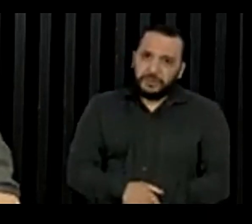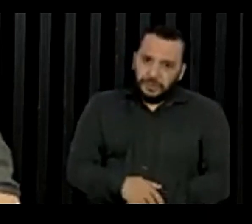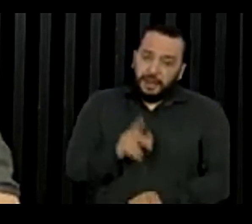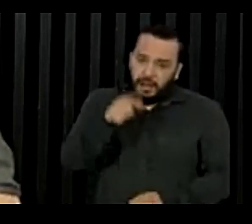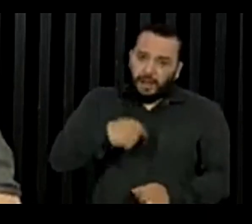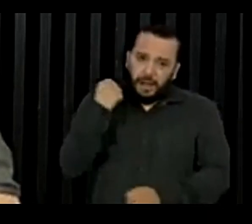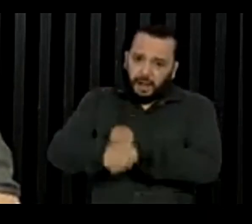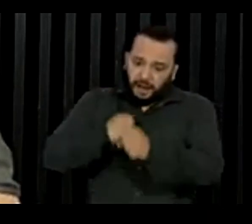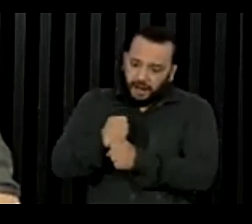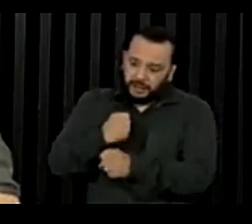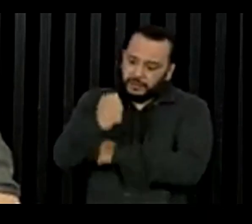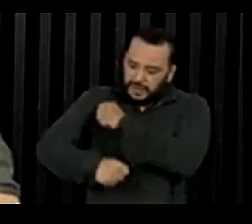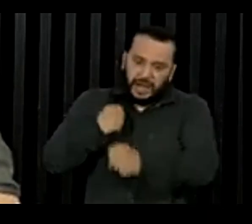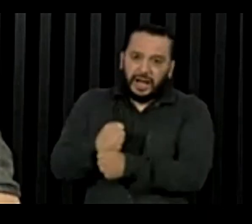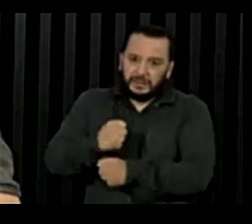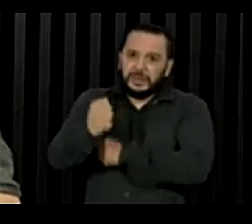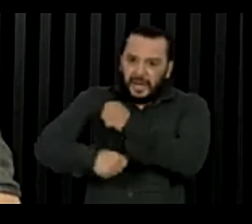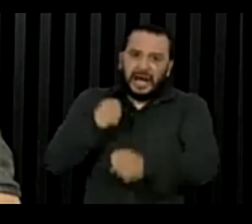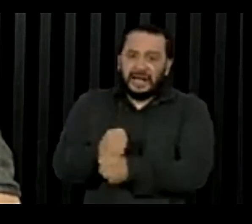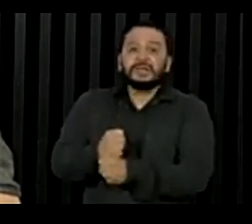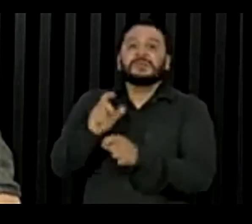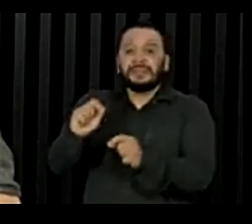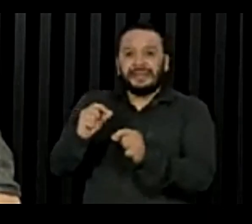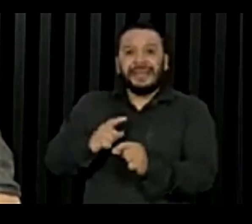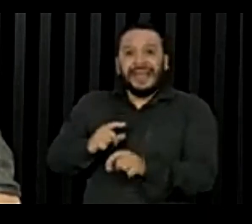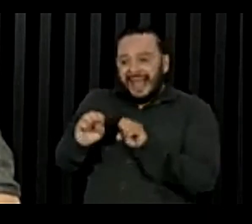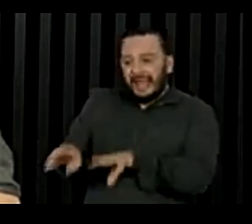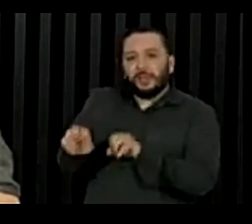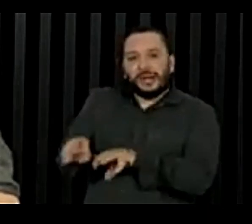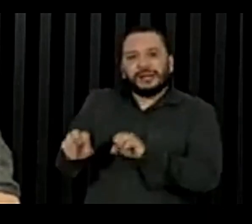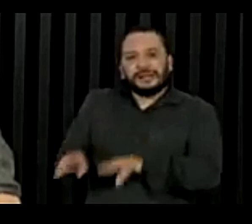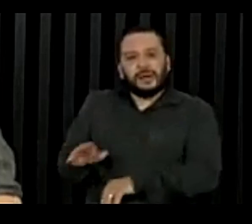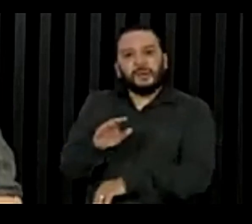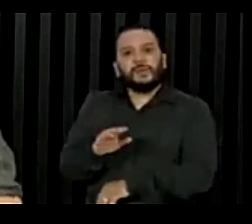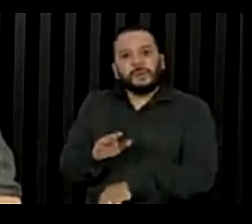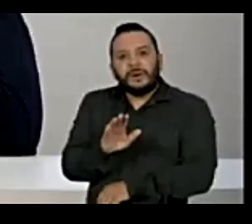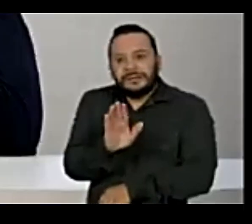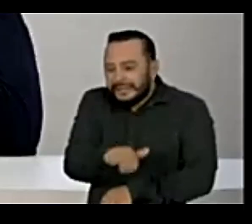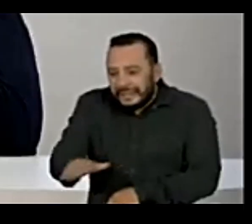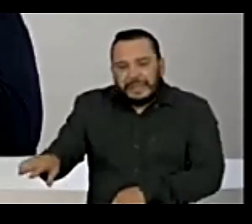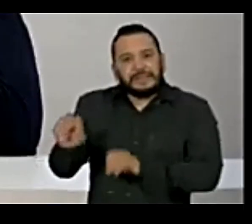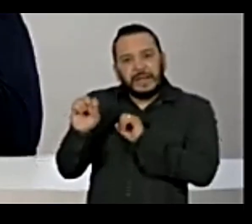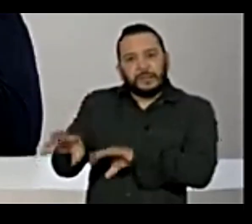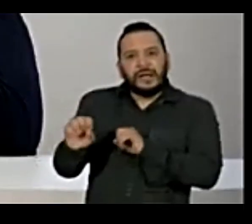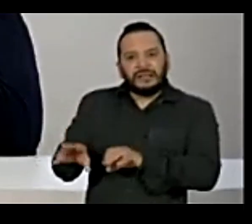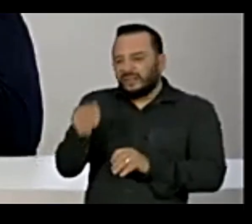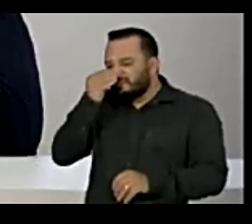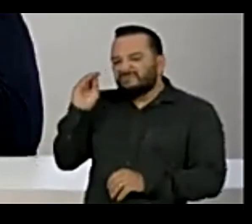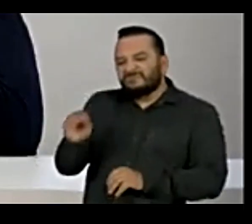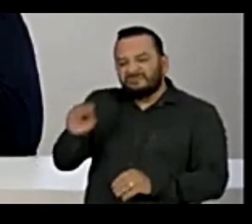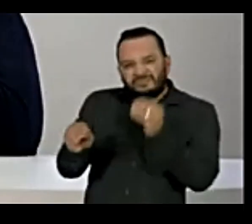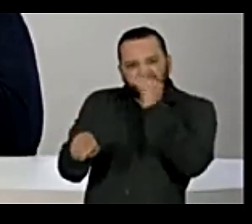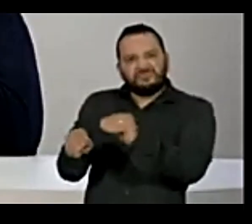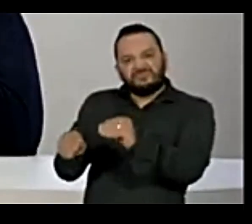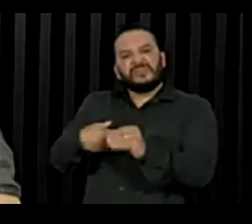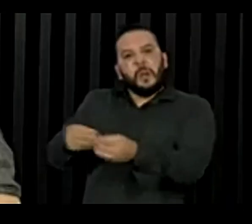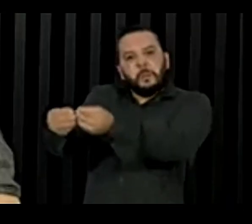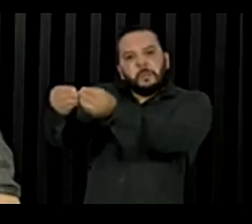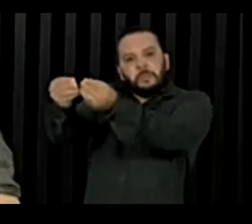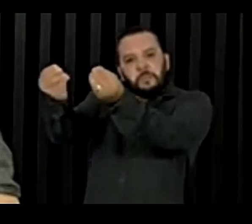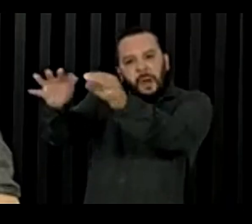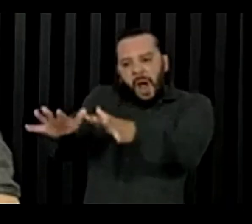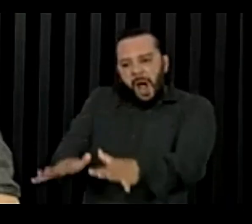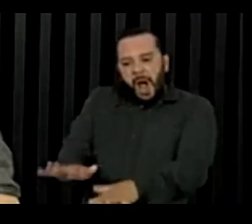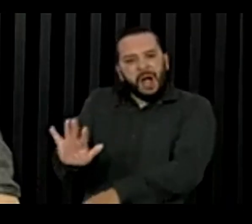e anos e muitos anos de descaso com a educação básica, com a educação municipal, estadual e também federal. Então, eu acho que